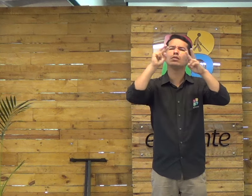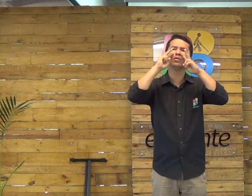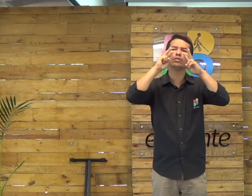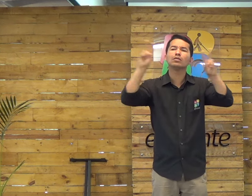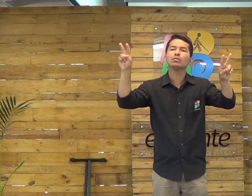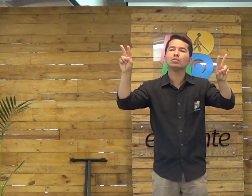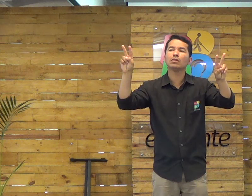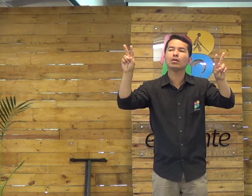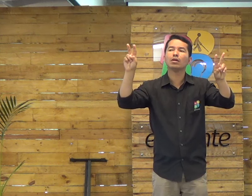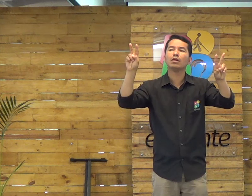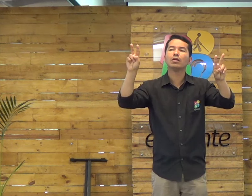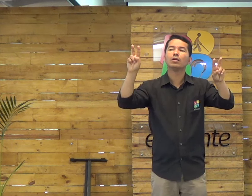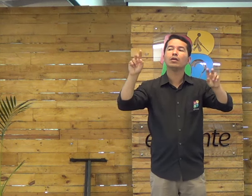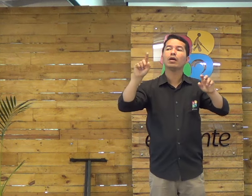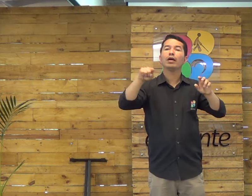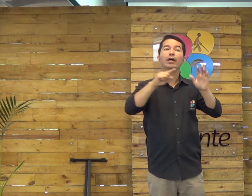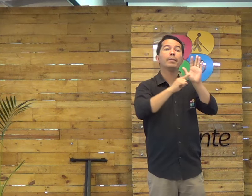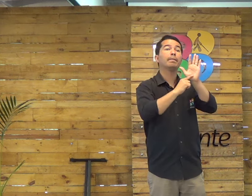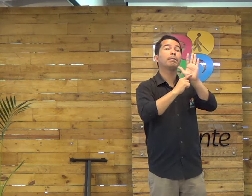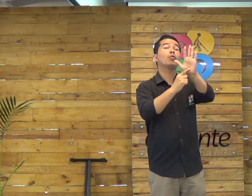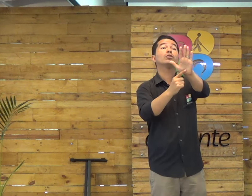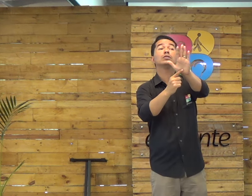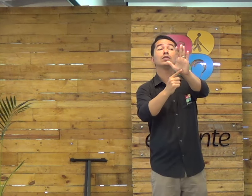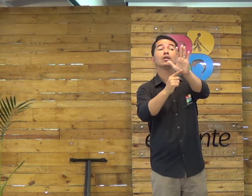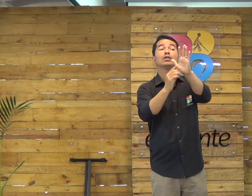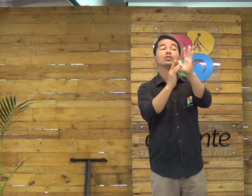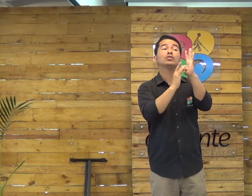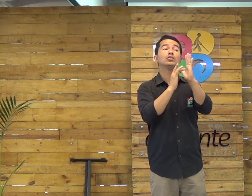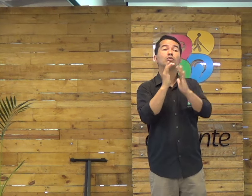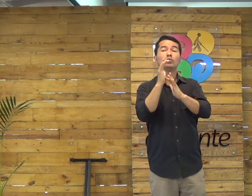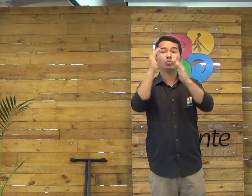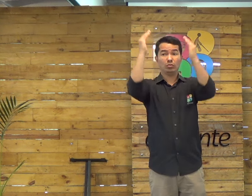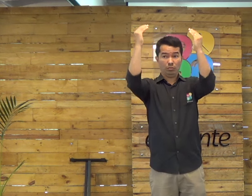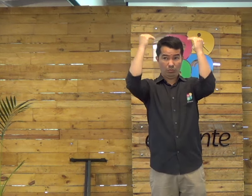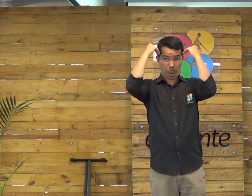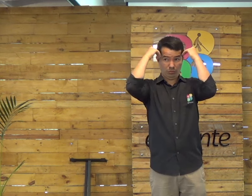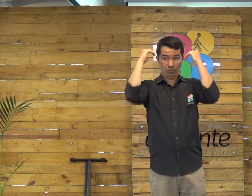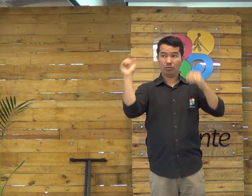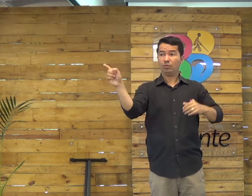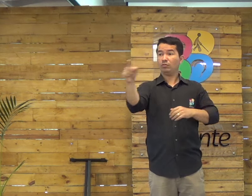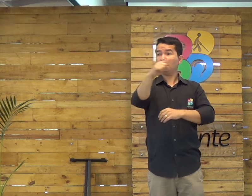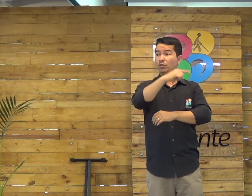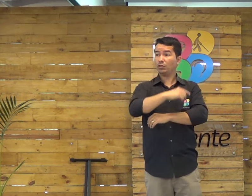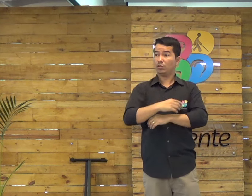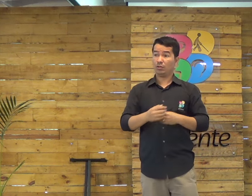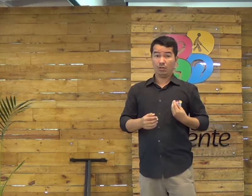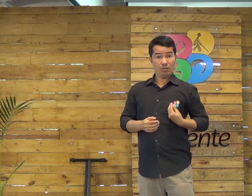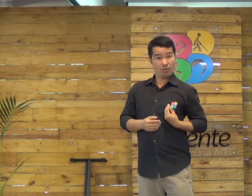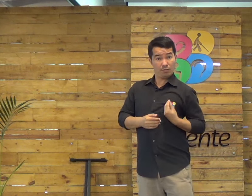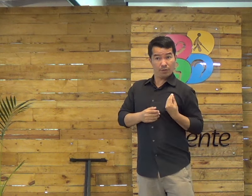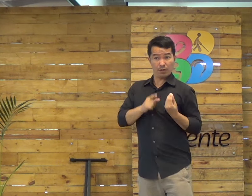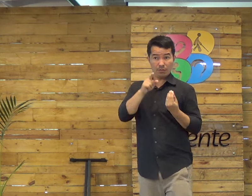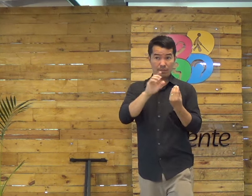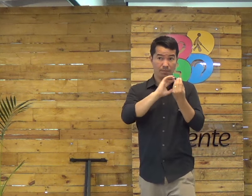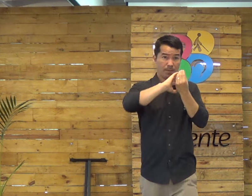podem testemunhar. Mas como assim testemunhar? É apresentar Jesus na nossa